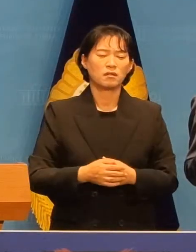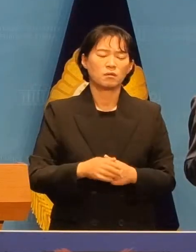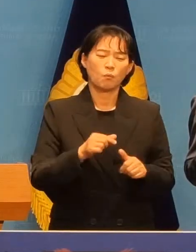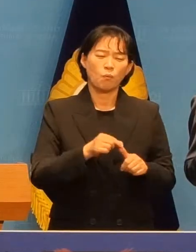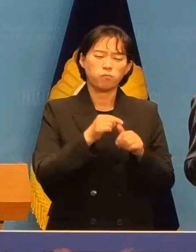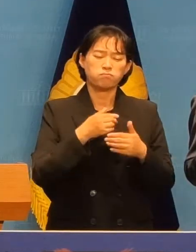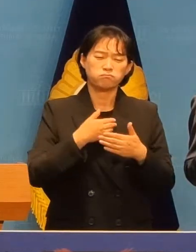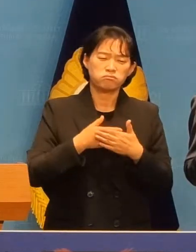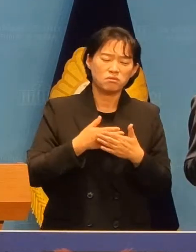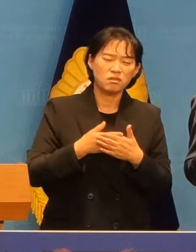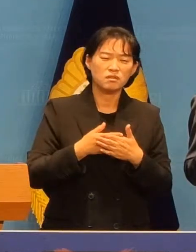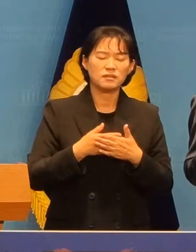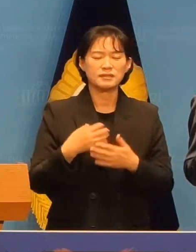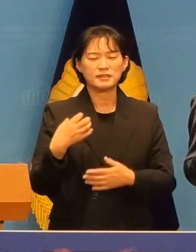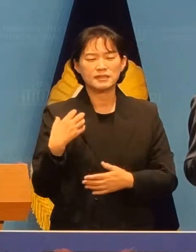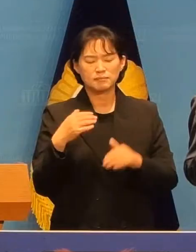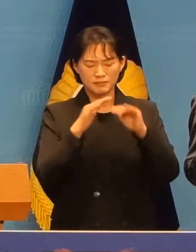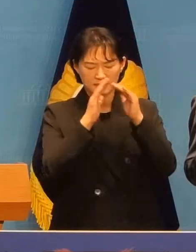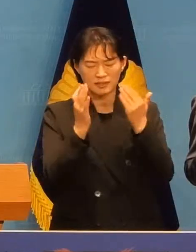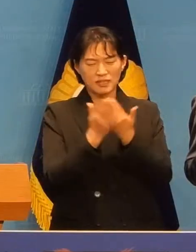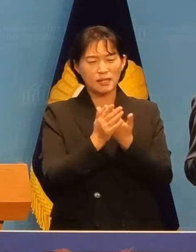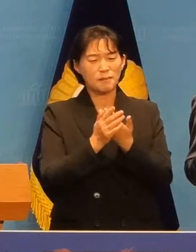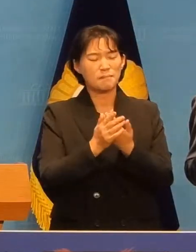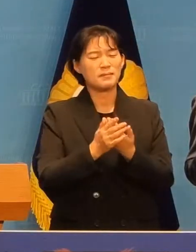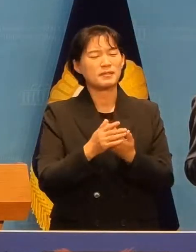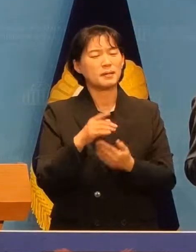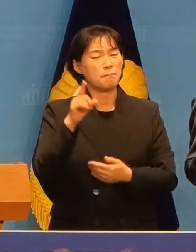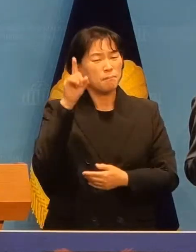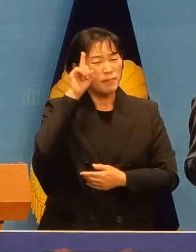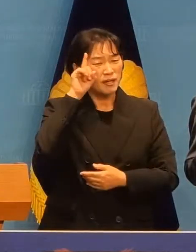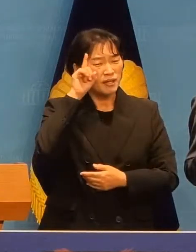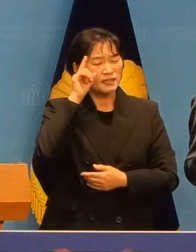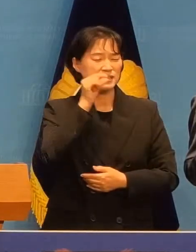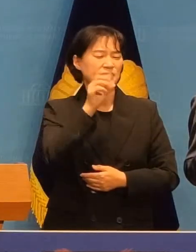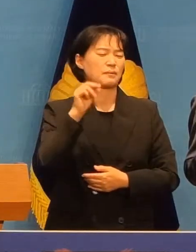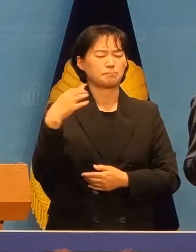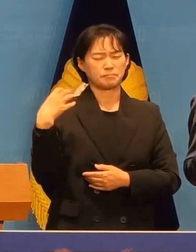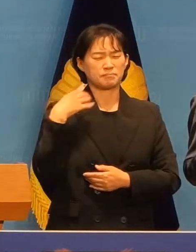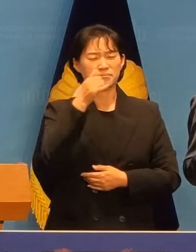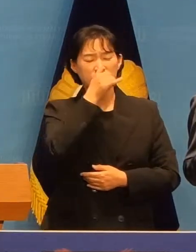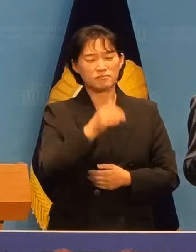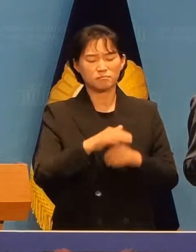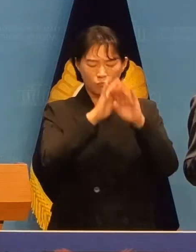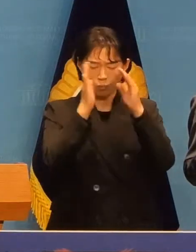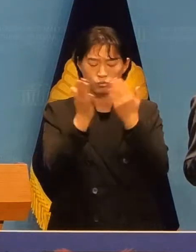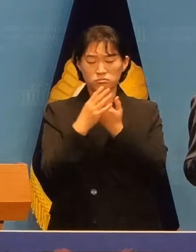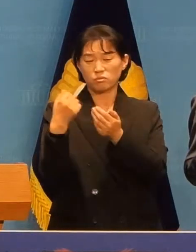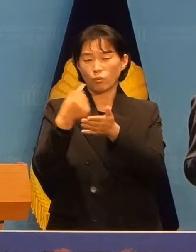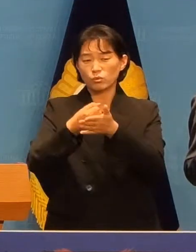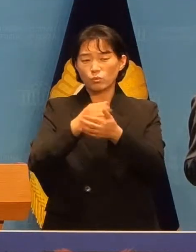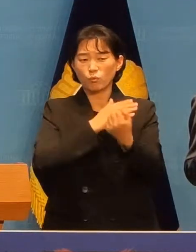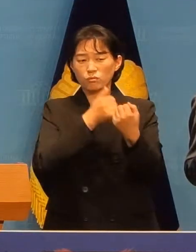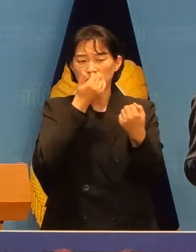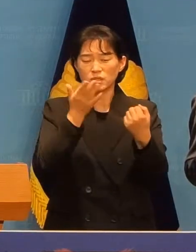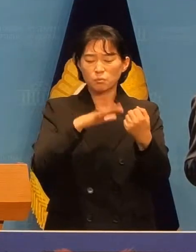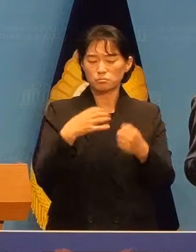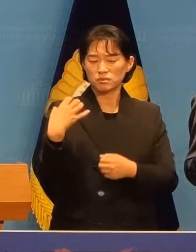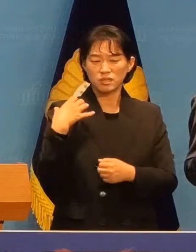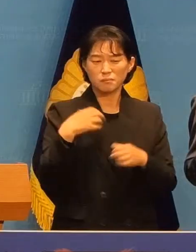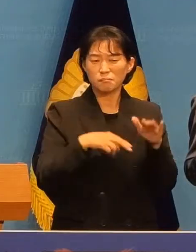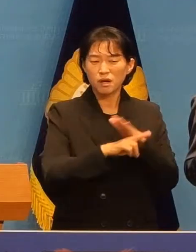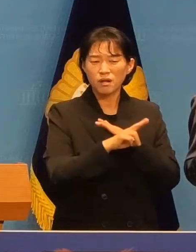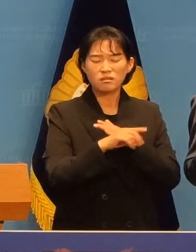위협은 책임은 100% GM에게 있습니다. GM이 모든 결정권을 가지면서도 책임을 회피하는